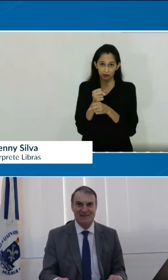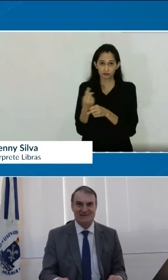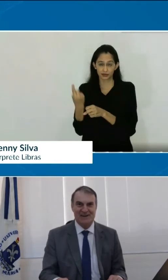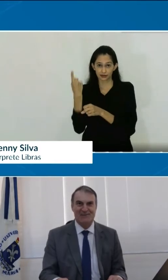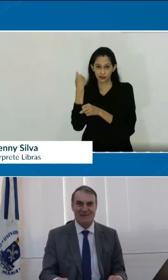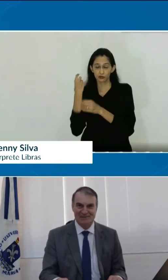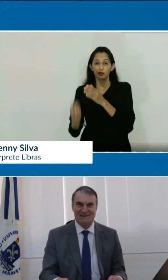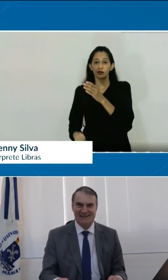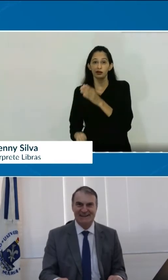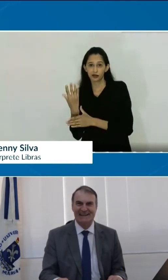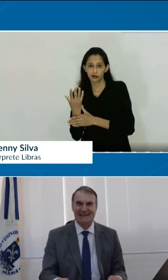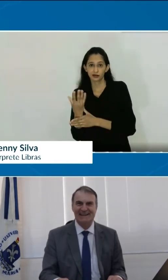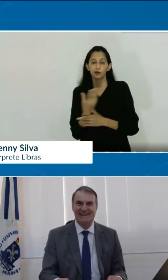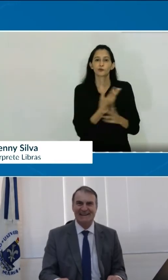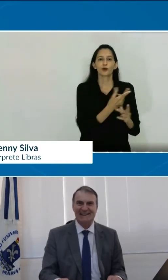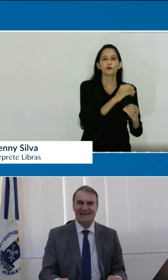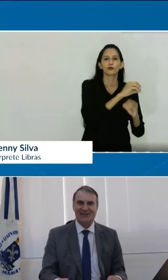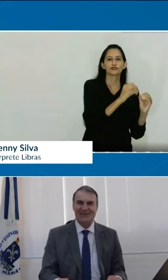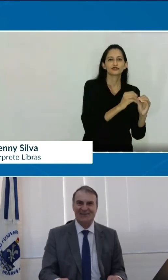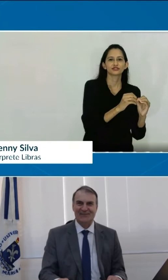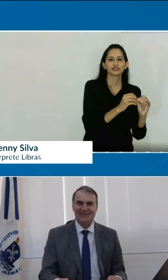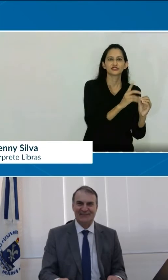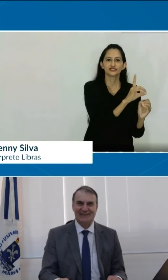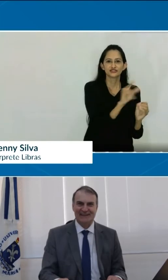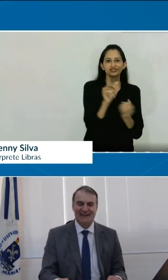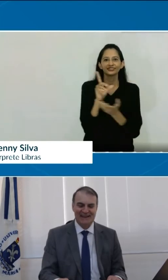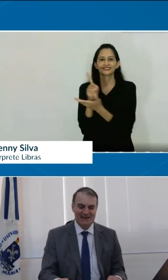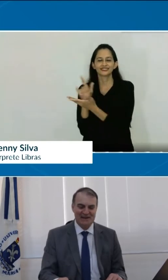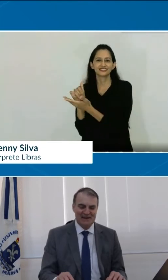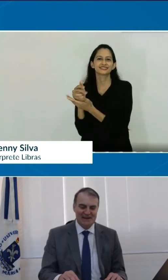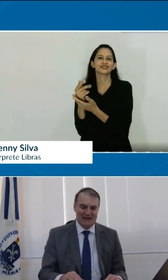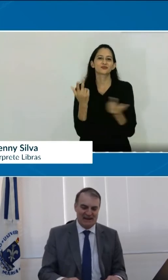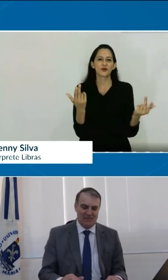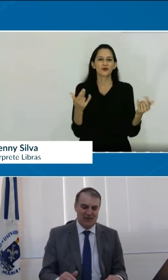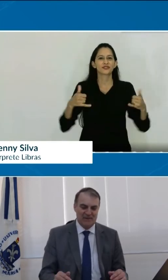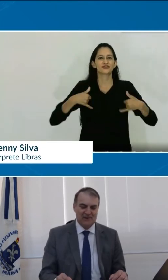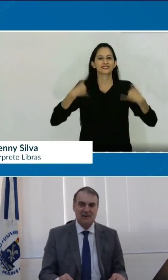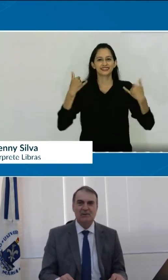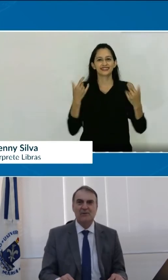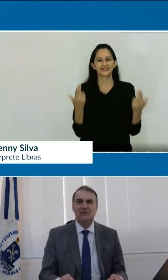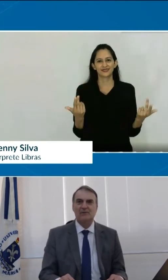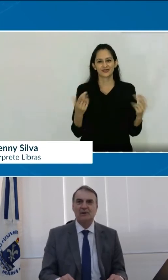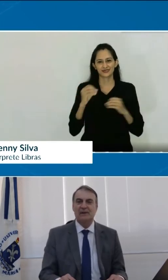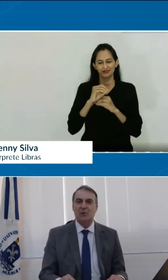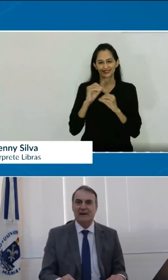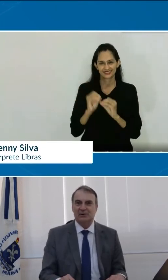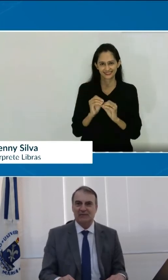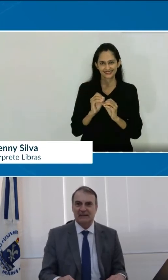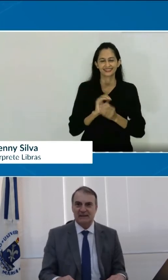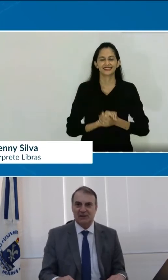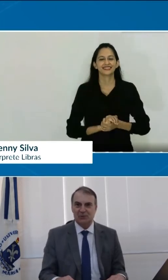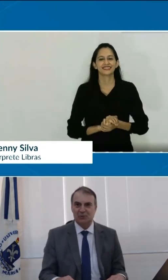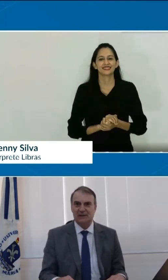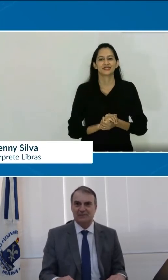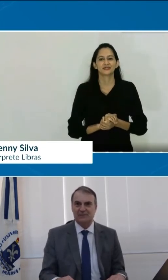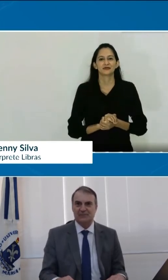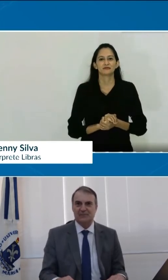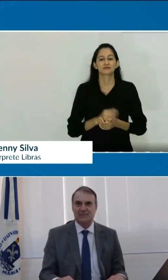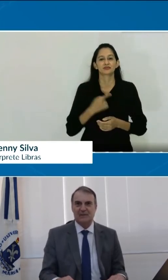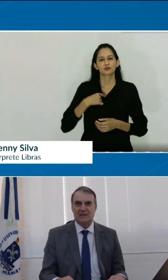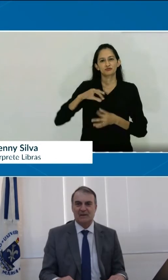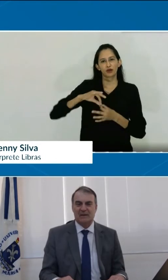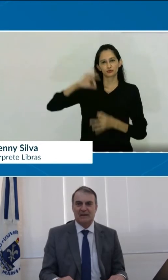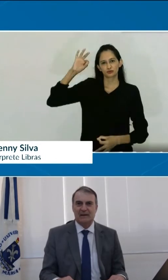Fazemos aniversário no mesmo dia. Então, é verdade. Bom, eu tenho 1,90 m de